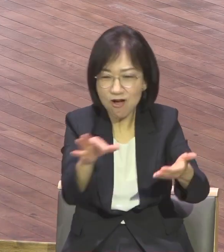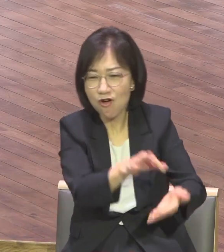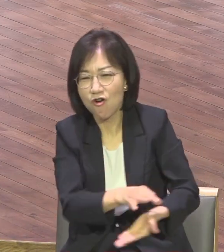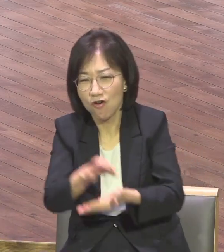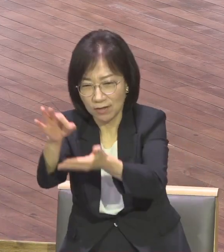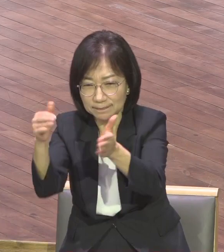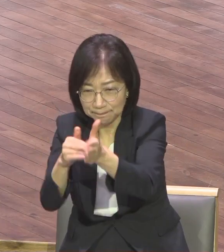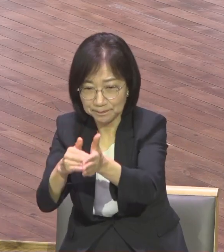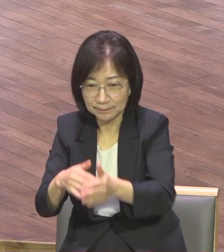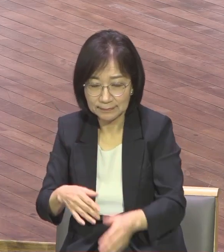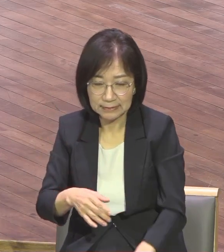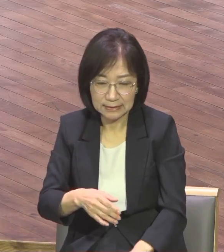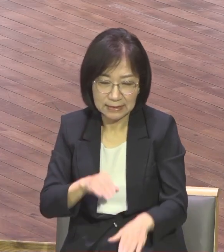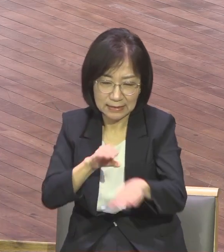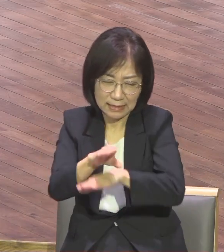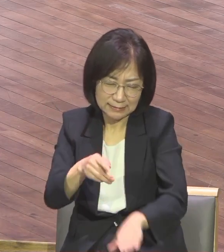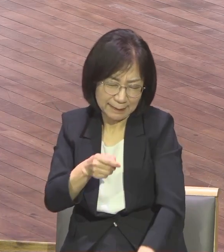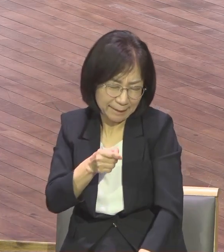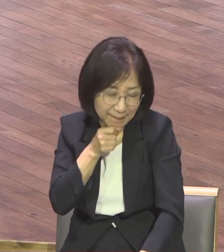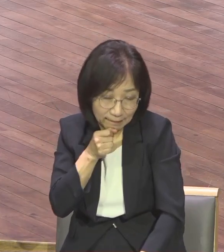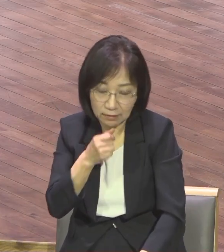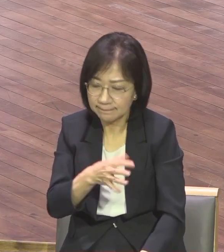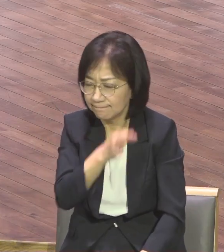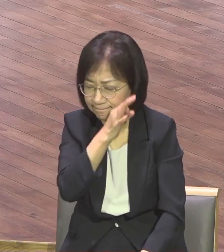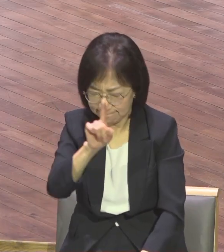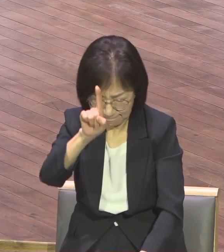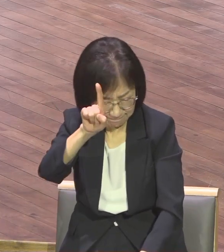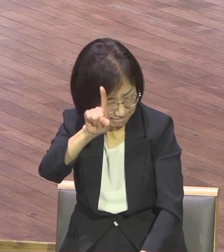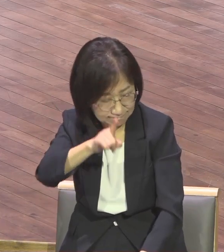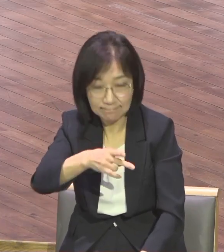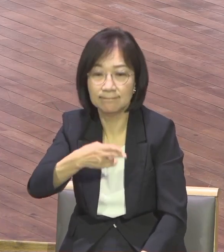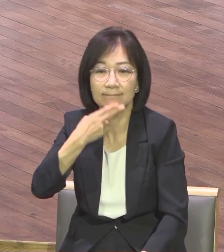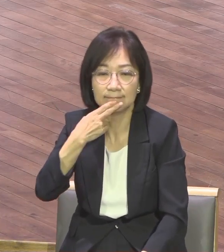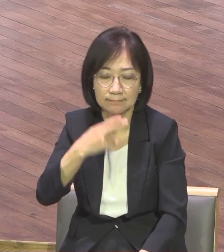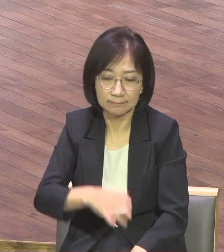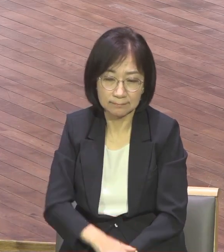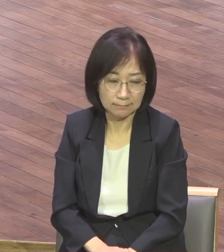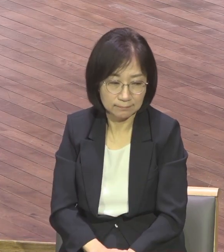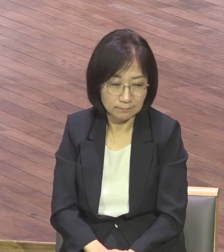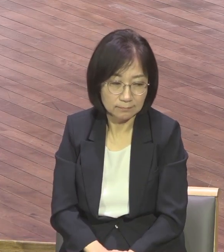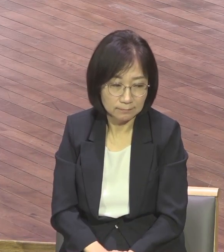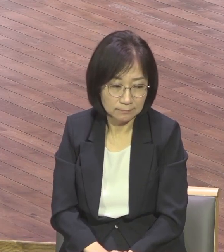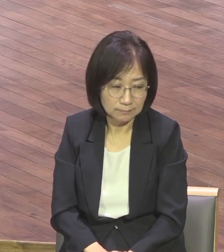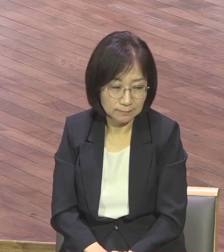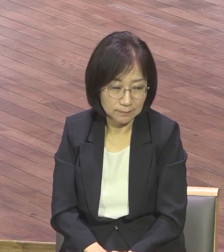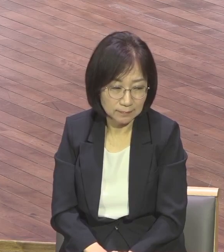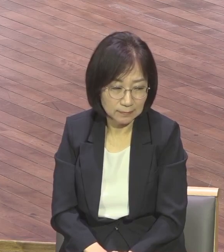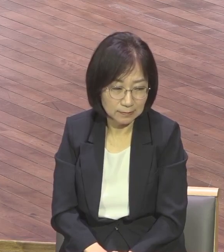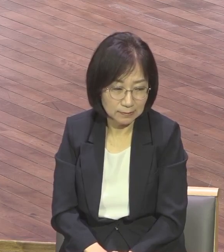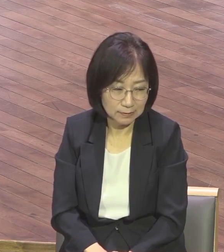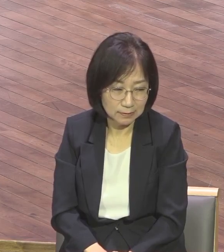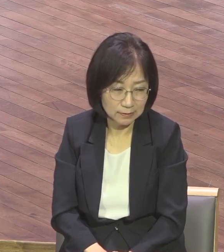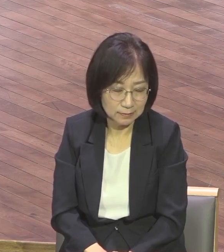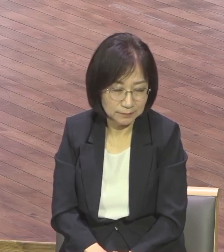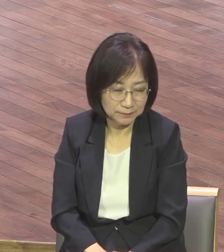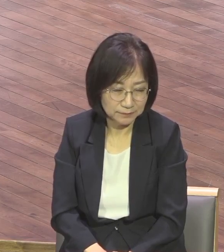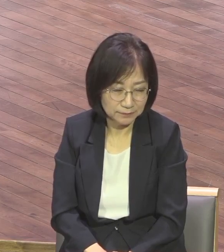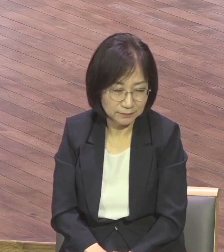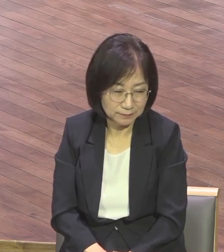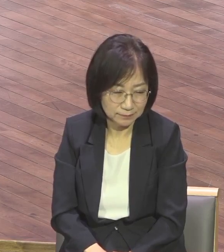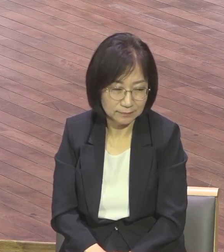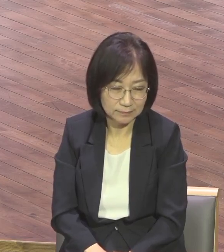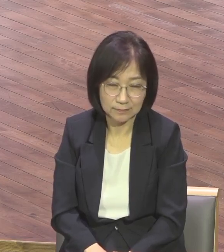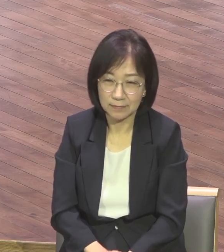예수가 그리스도 담았습니다. 날아가라. 새로 시작하지. 내가 물어서 얼마 남느냐? 한 1억 남냐? 그럼